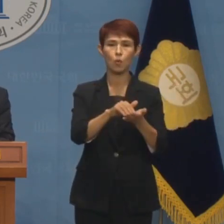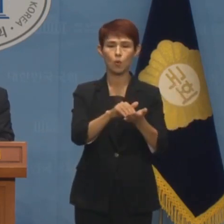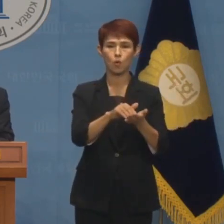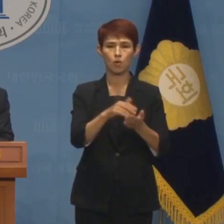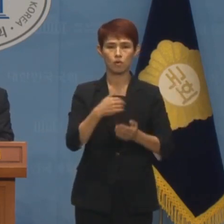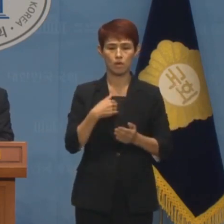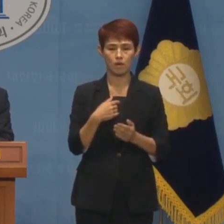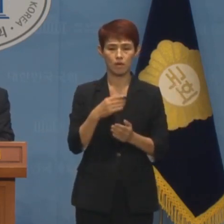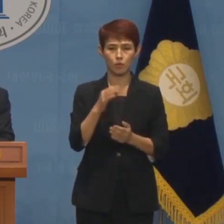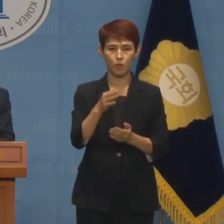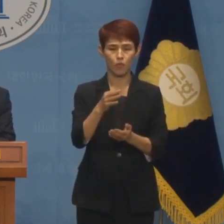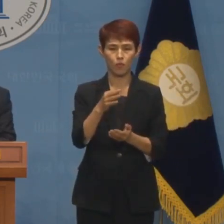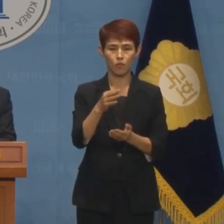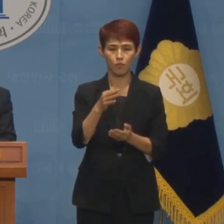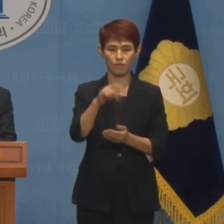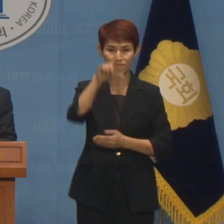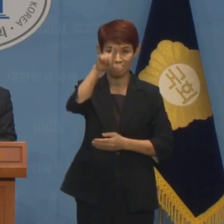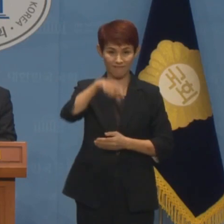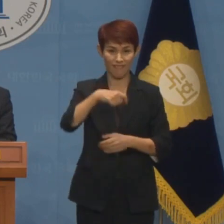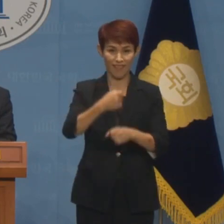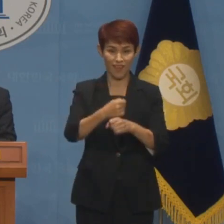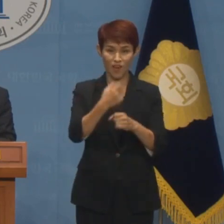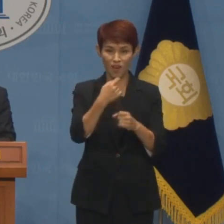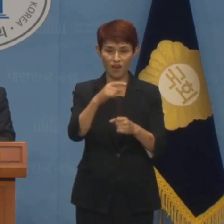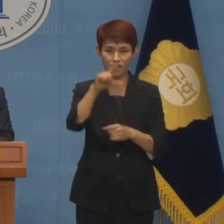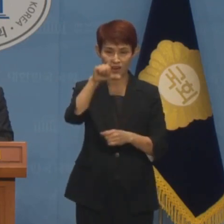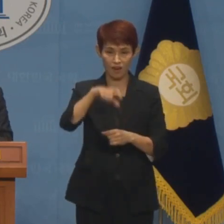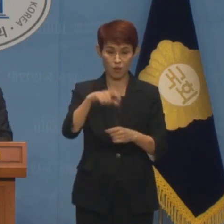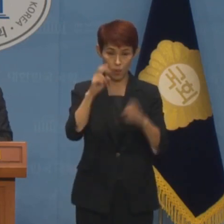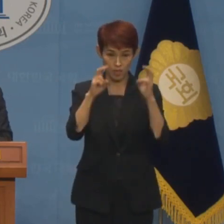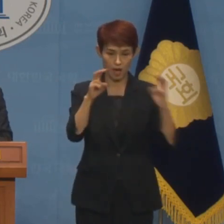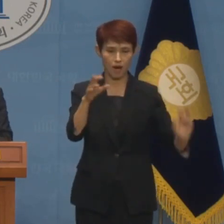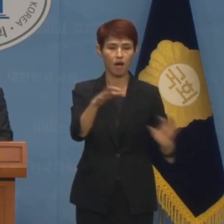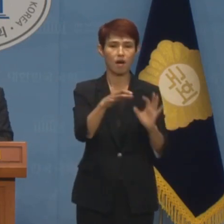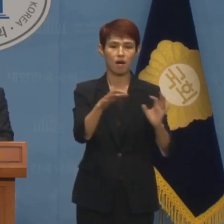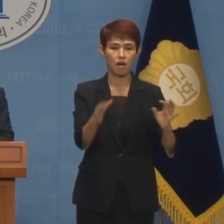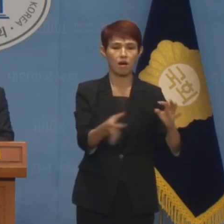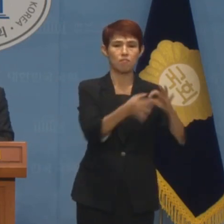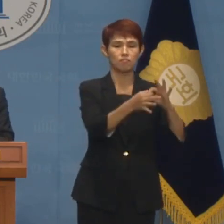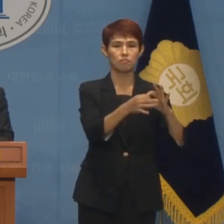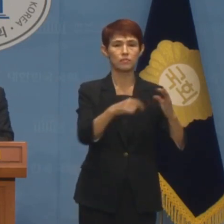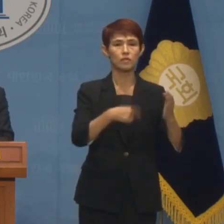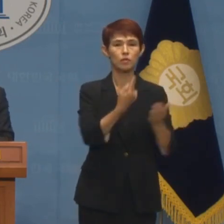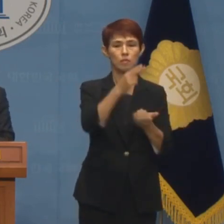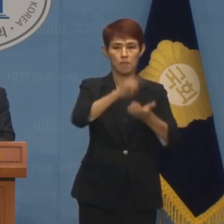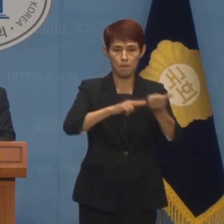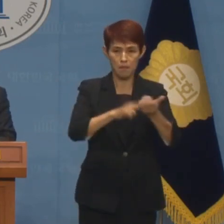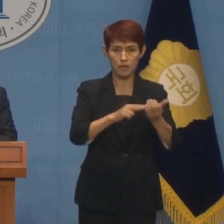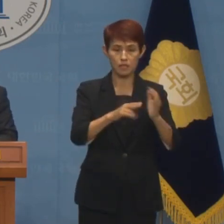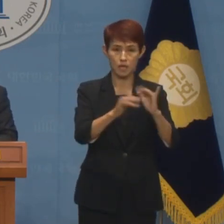대행사까지 등록을 해가지고 판매자 정산도 스스로 했다라는 것이 문제입니다.